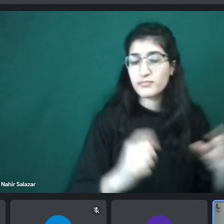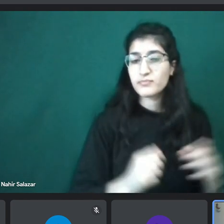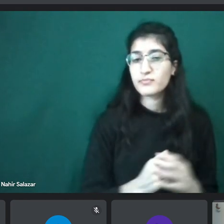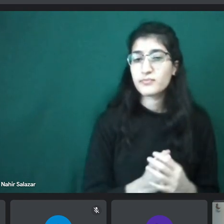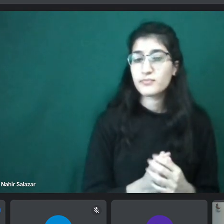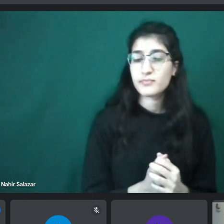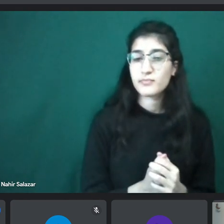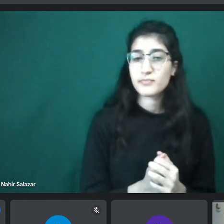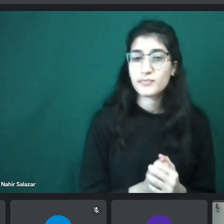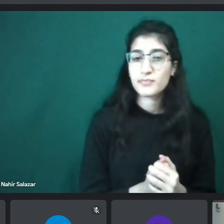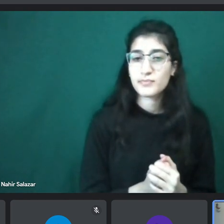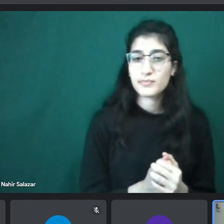Bien, bien.